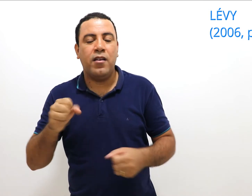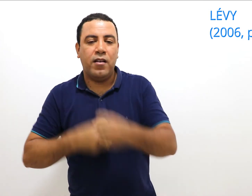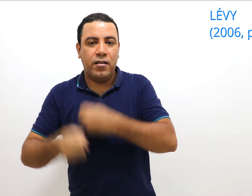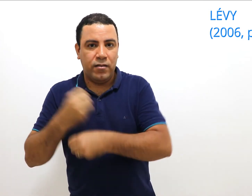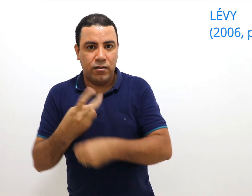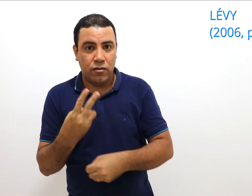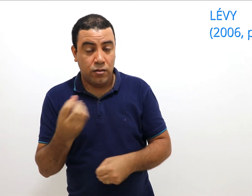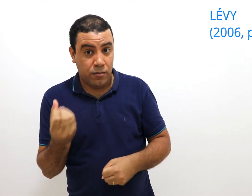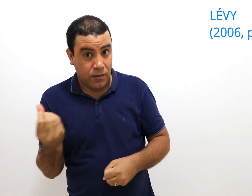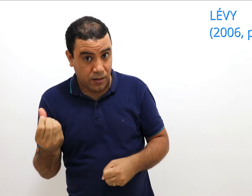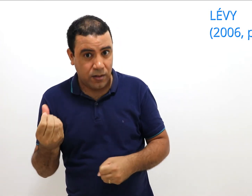página 159.